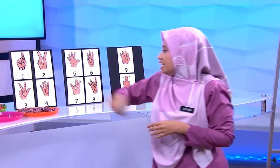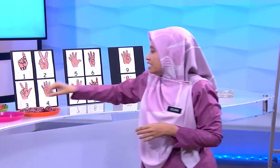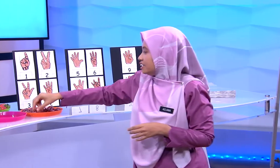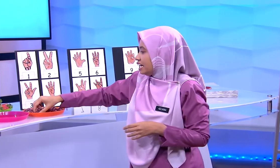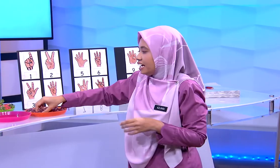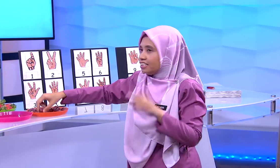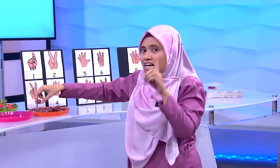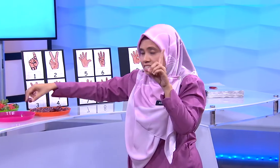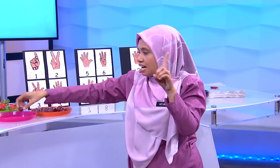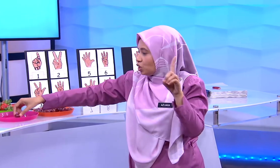panggung